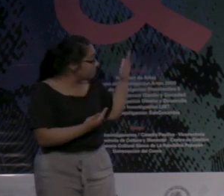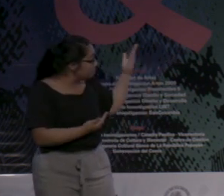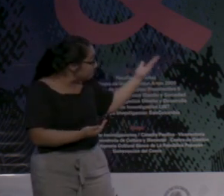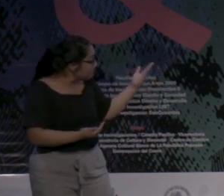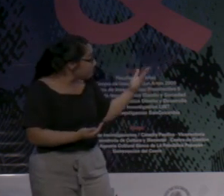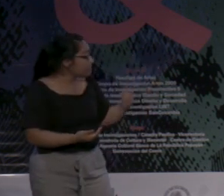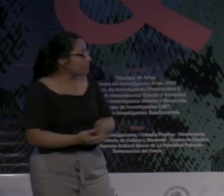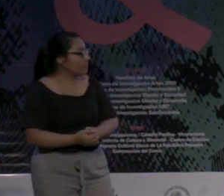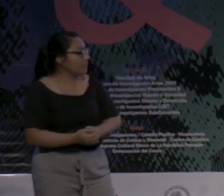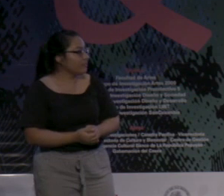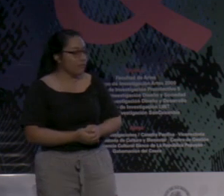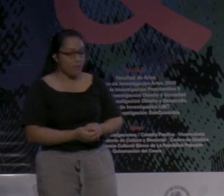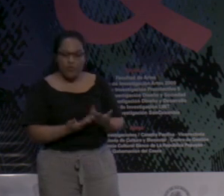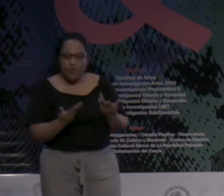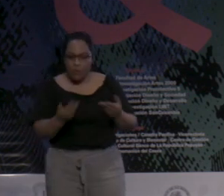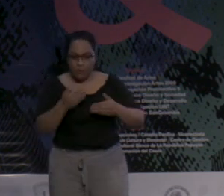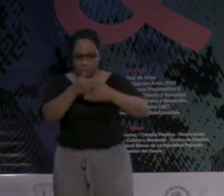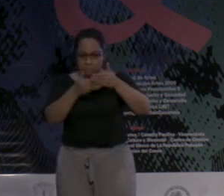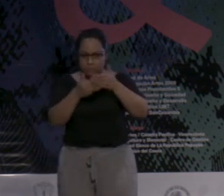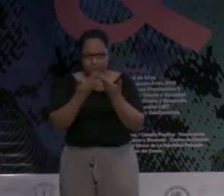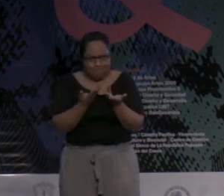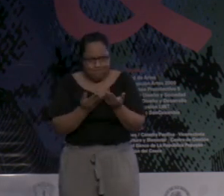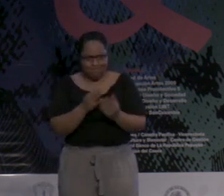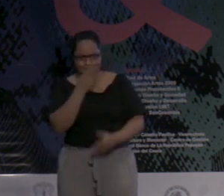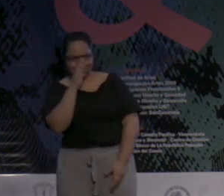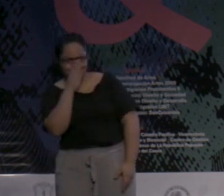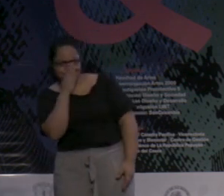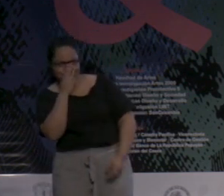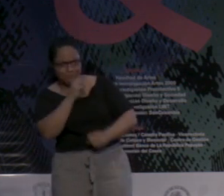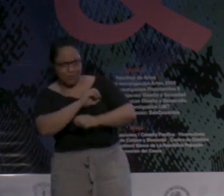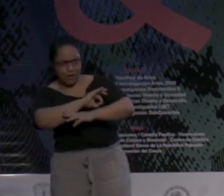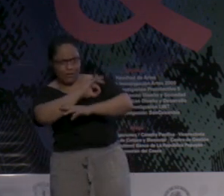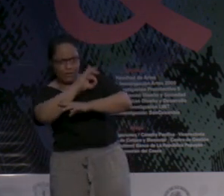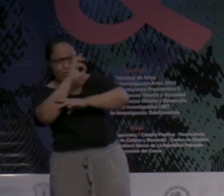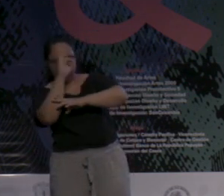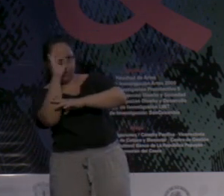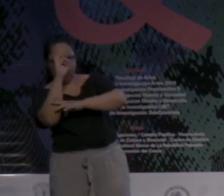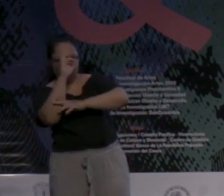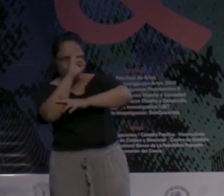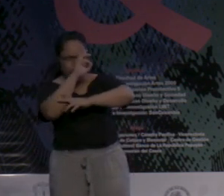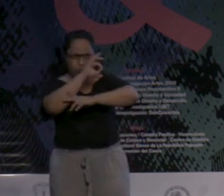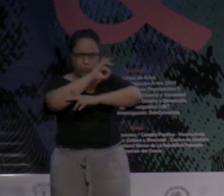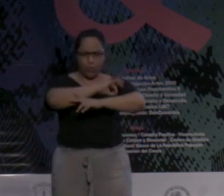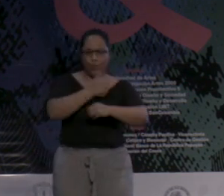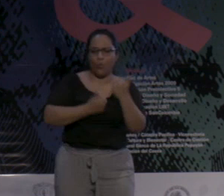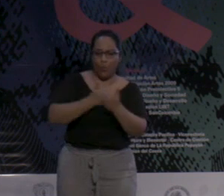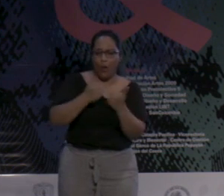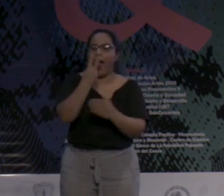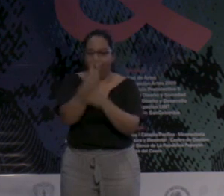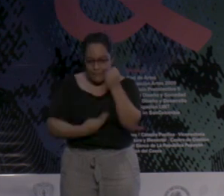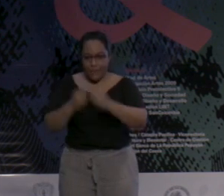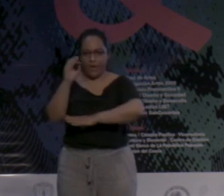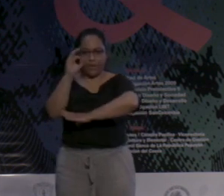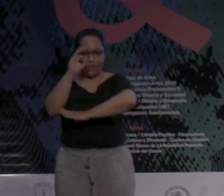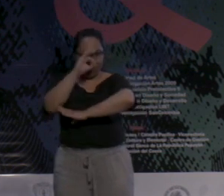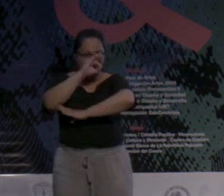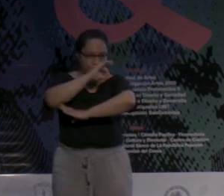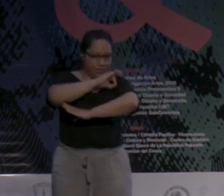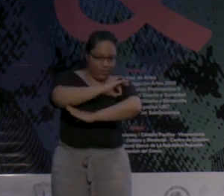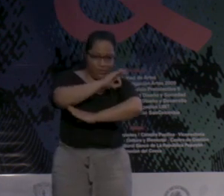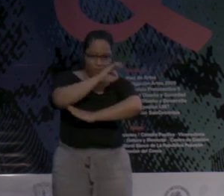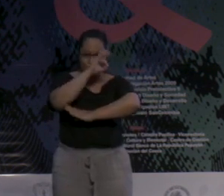de ladrillos de una pared que no sabemos si se está construyendo o se está deconstruyendo, pero es las dos, porque finalmente ella encuentra que de la destrucción de una casa se